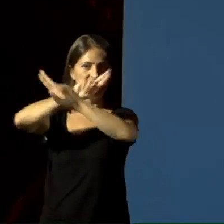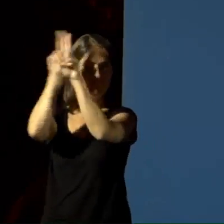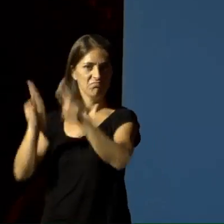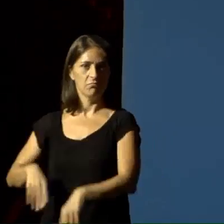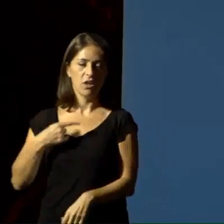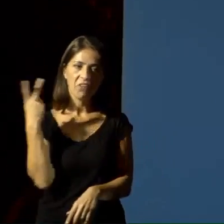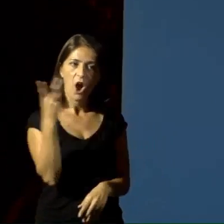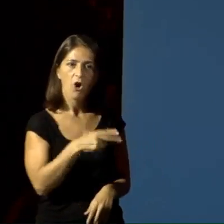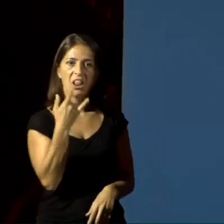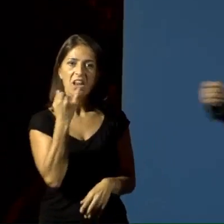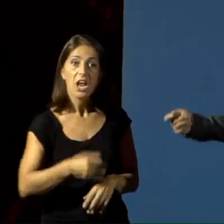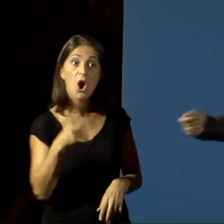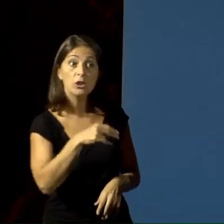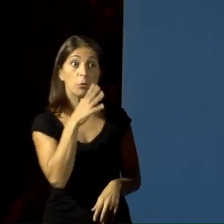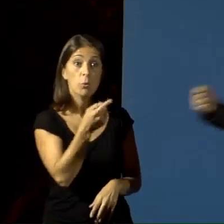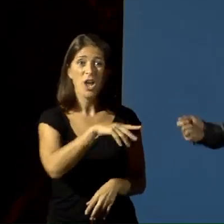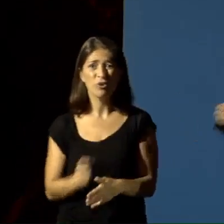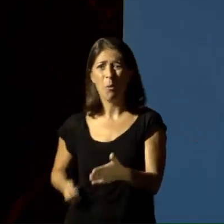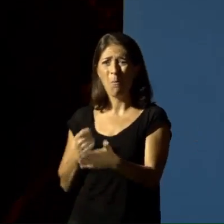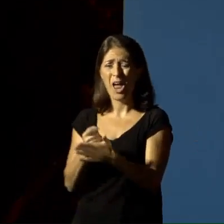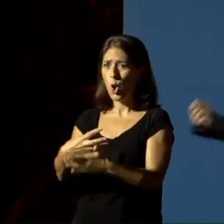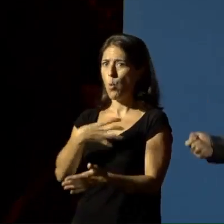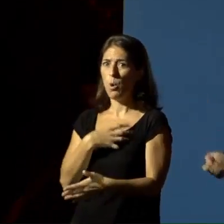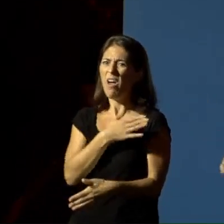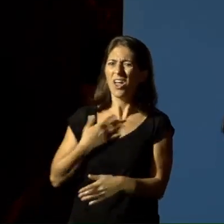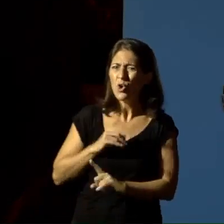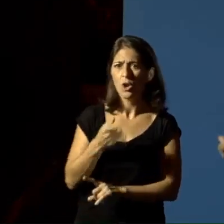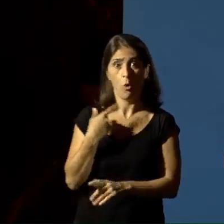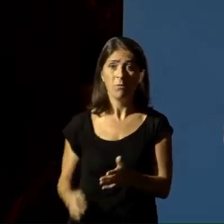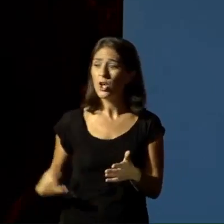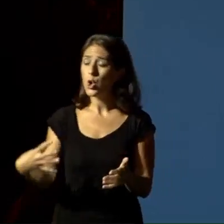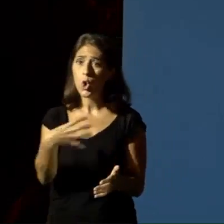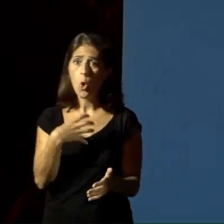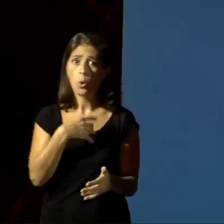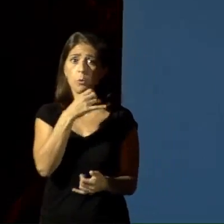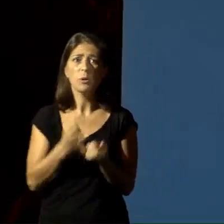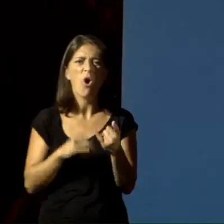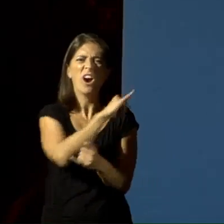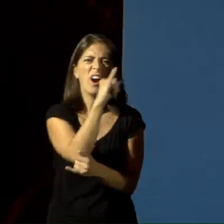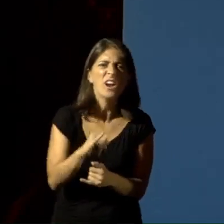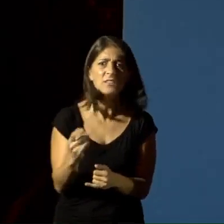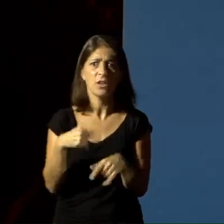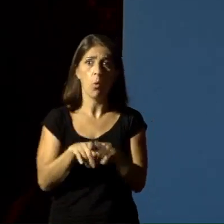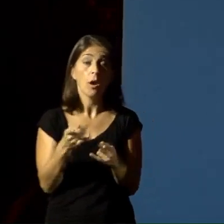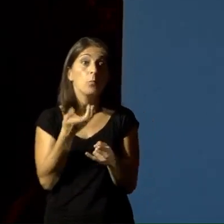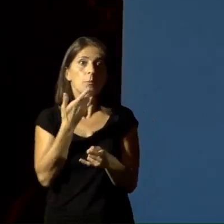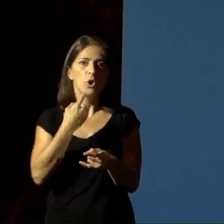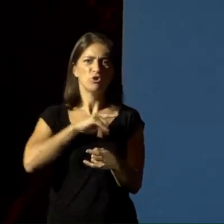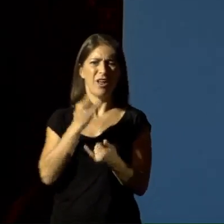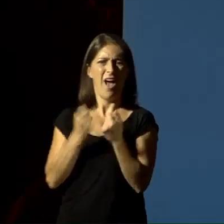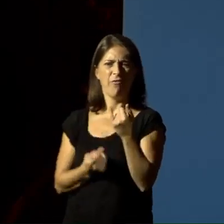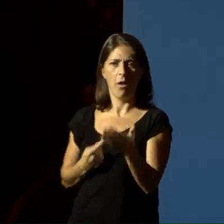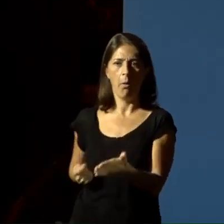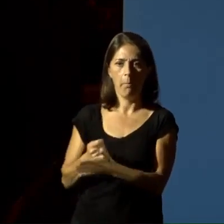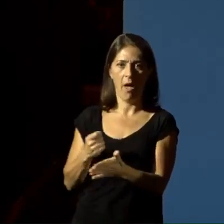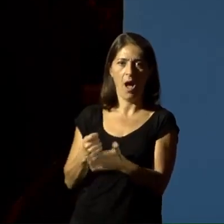lles cortan a electricidade que eles non poden pagar. Non é que non queiran, é que non poden, porque non hai por unha crise que non pagamos, que pagamos nós e